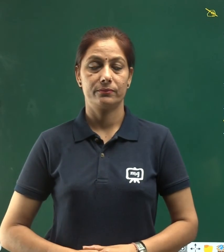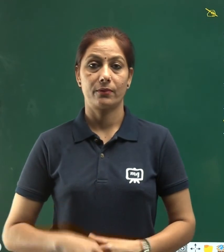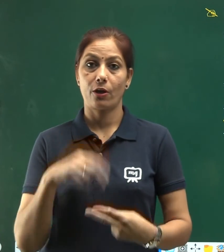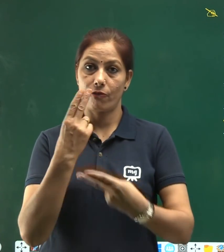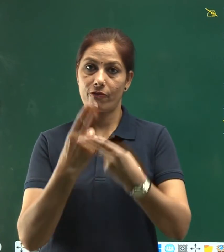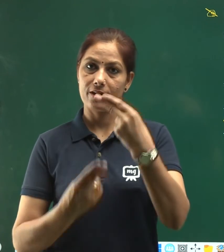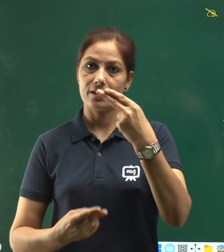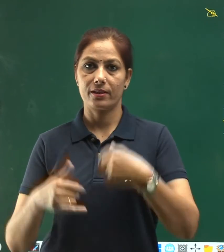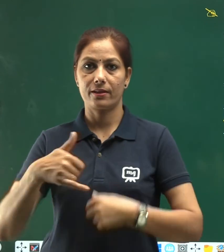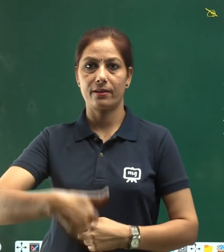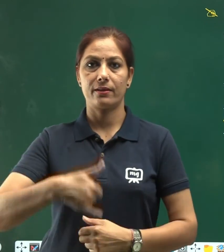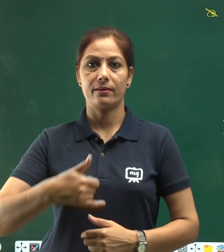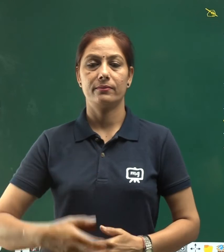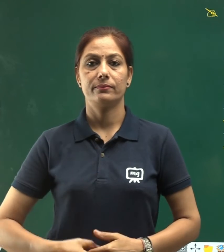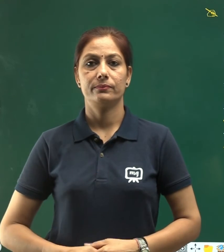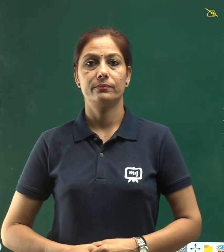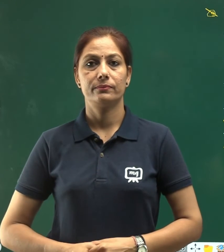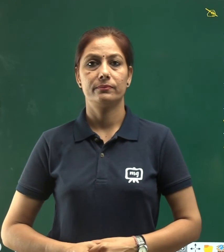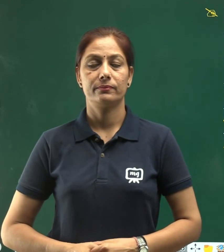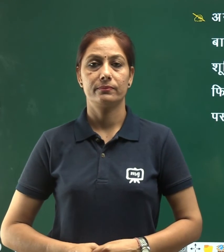वर्णन किया गया है।